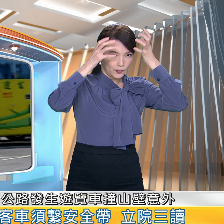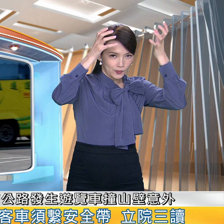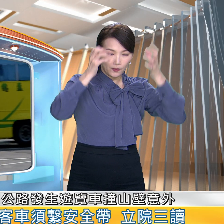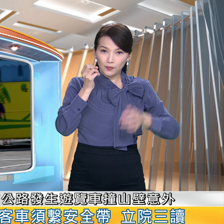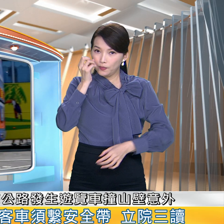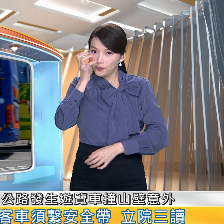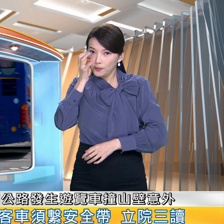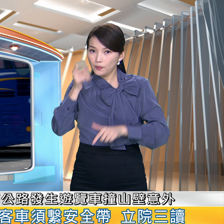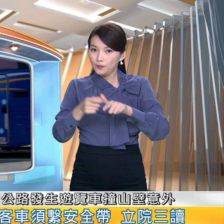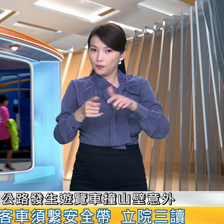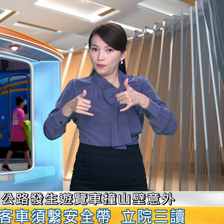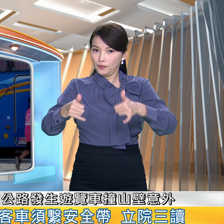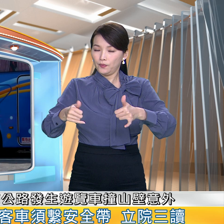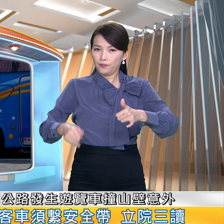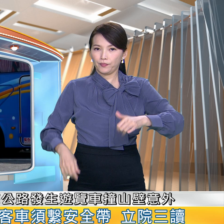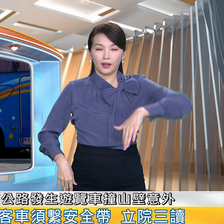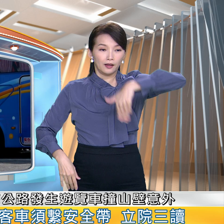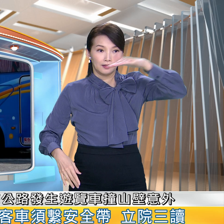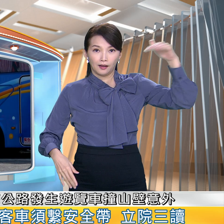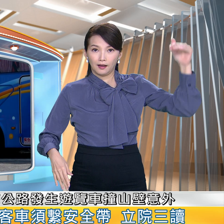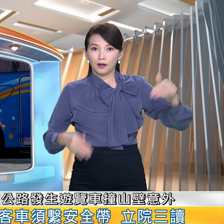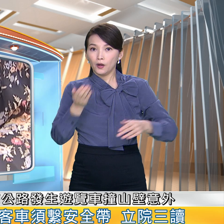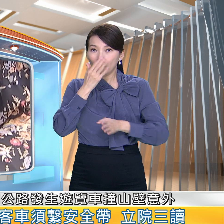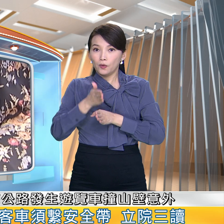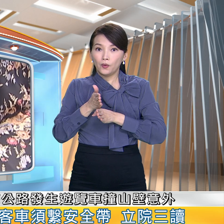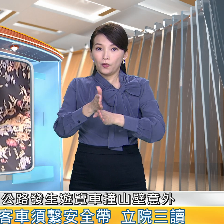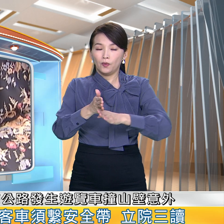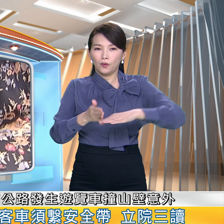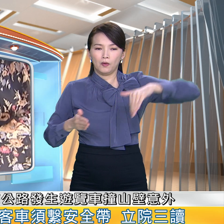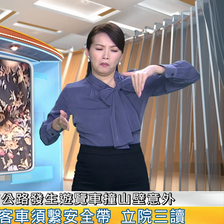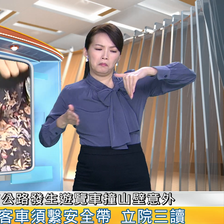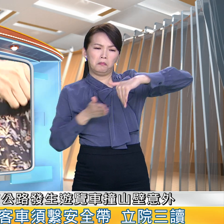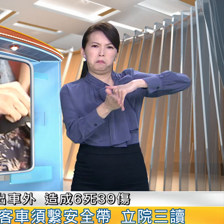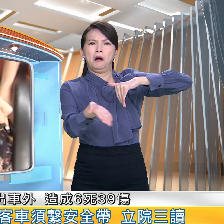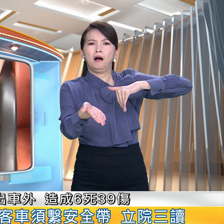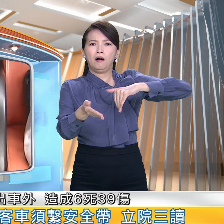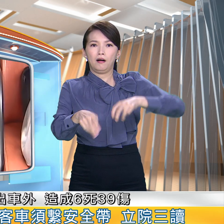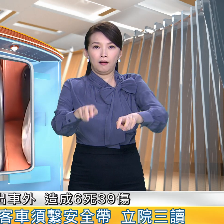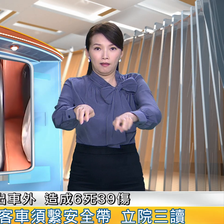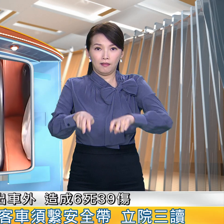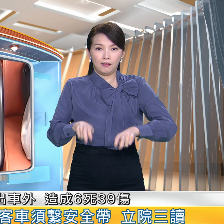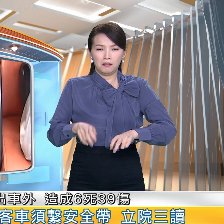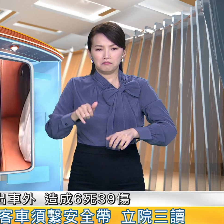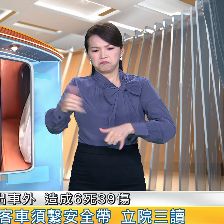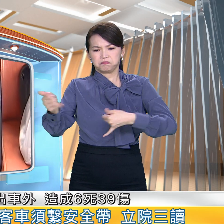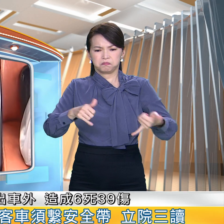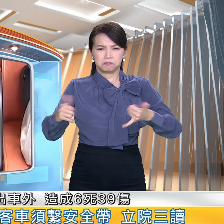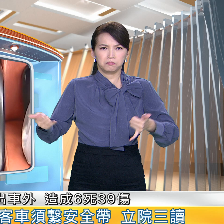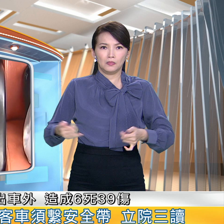公路发生游览车撞山壁意外，部分乘客被抛出车外，造